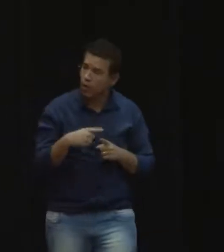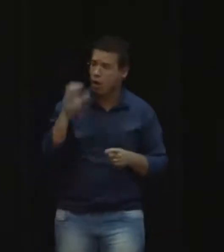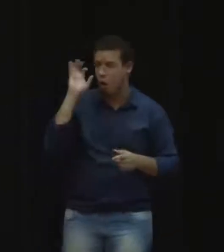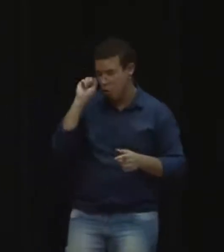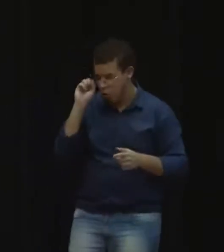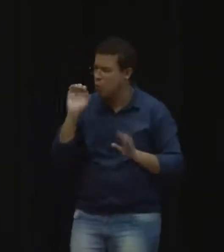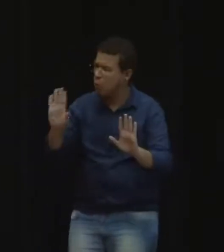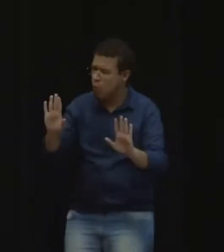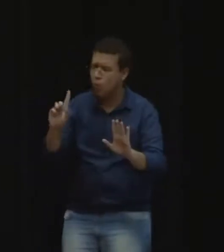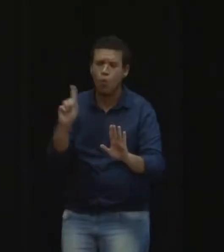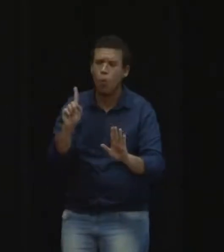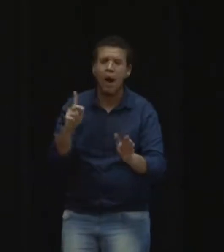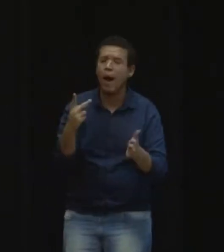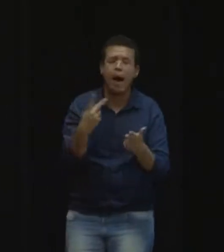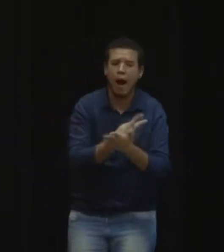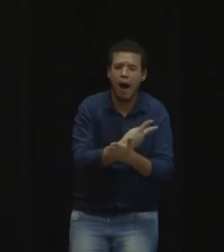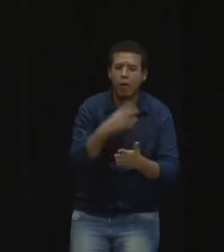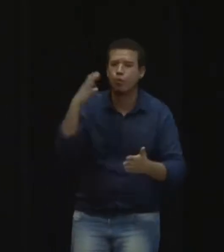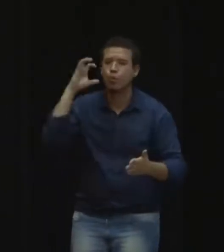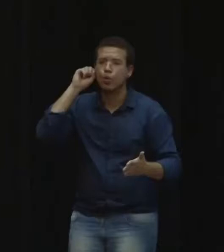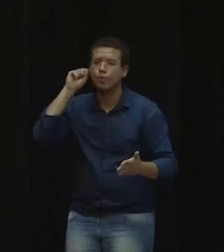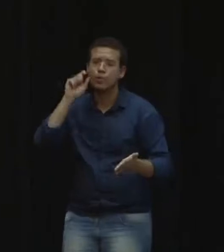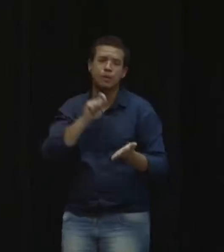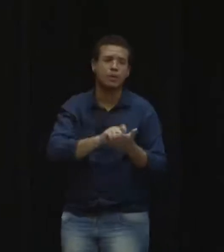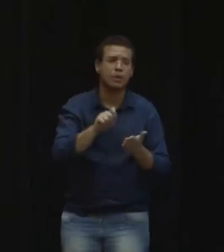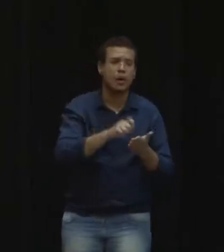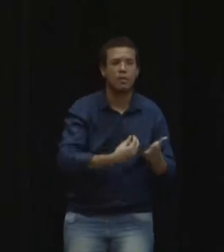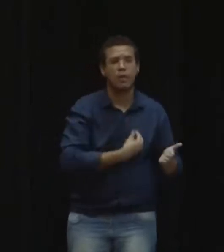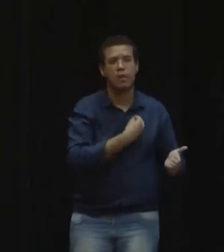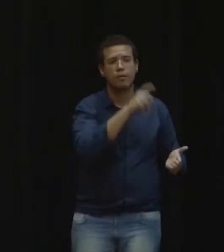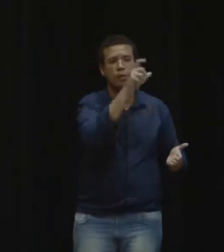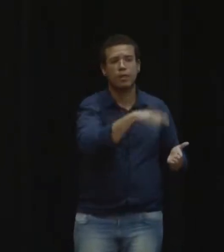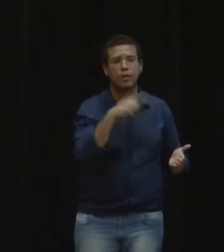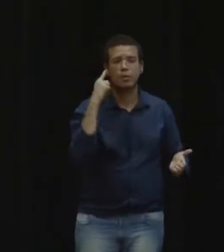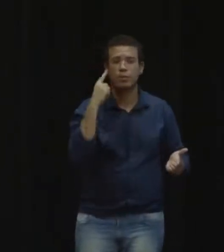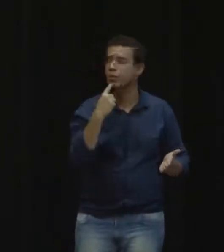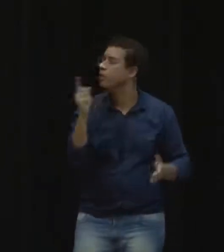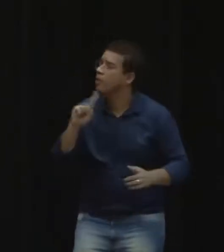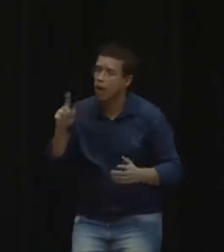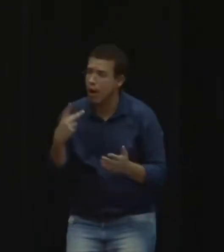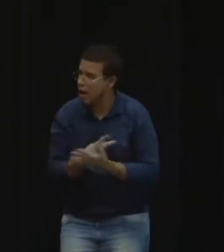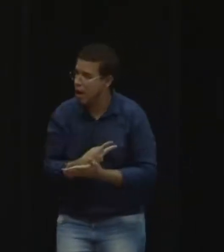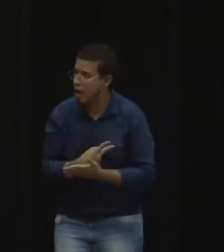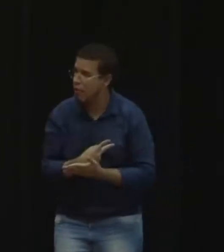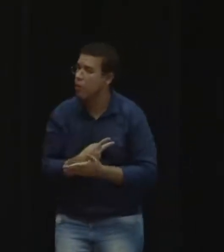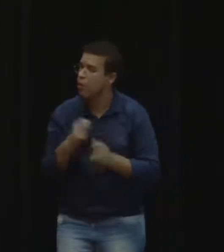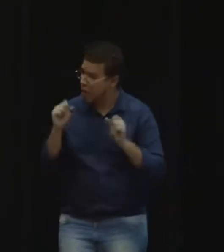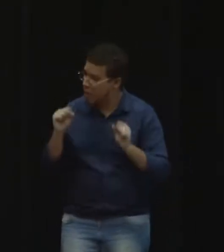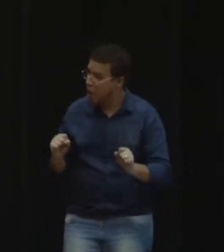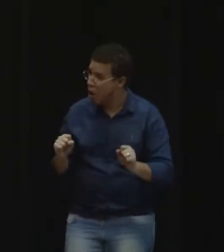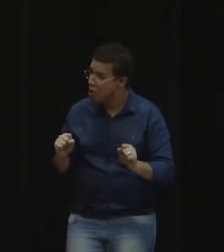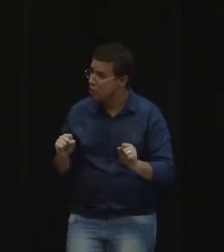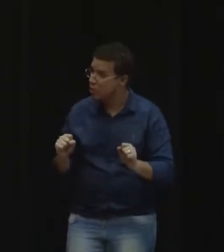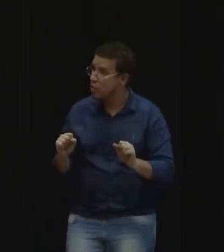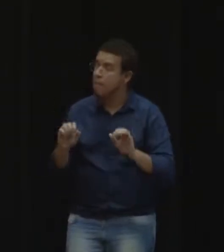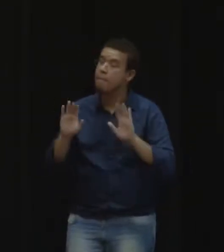surdo, porque não é errado que o ouvinte escreva sobre o surdo, enfim. Isso